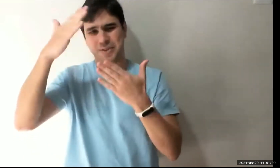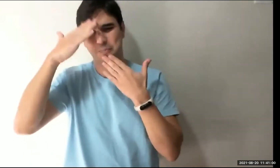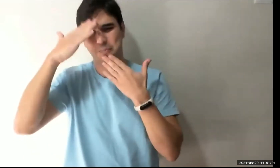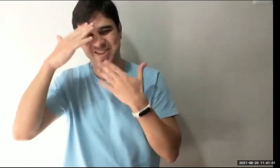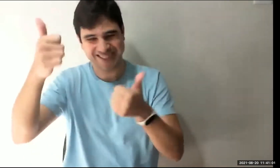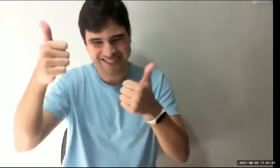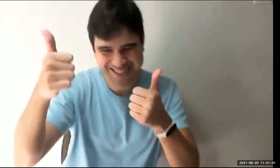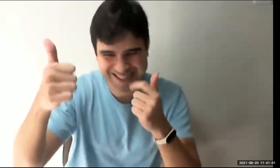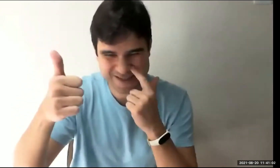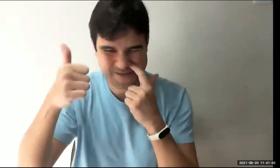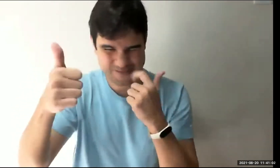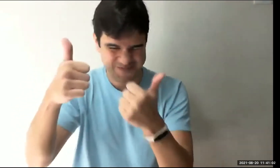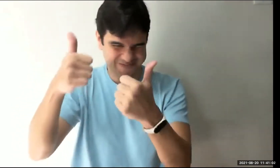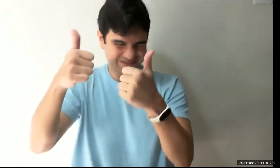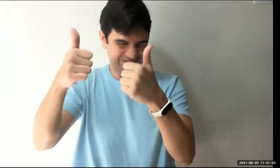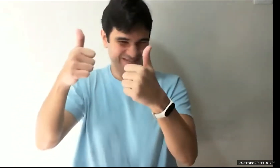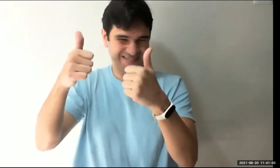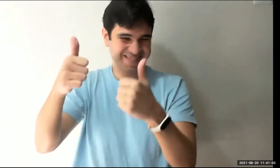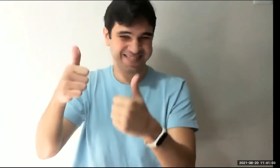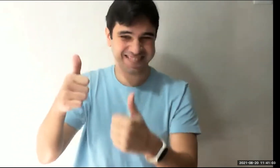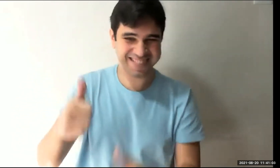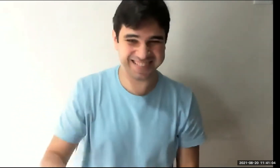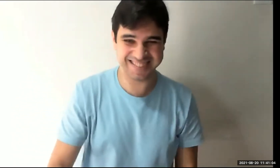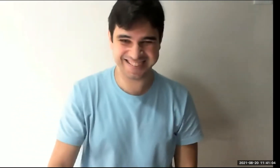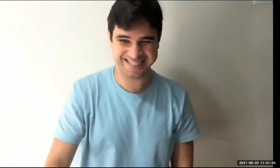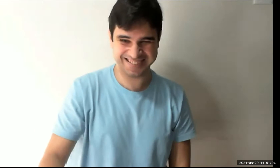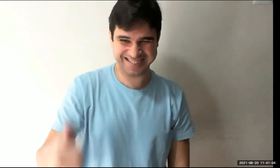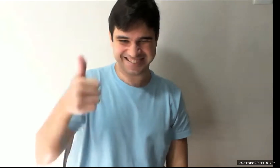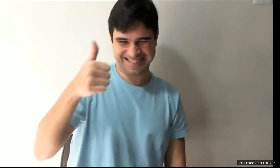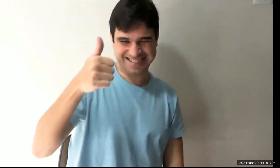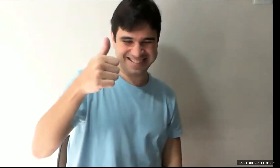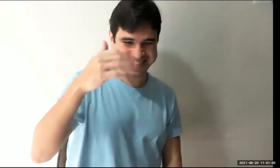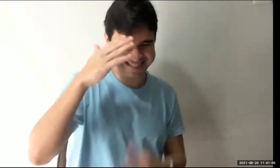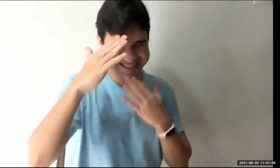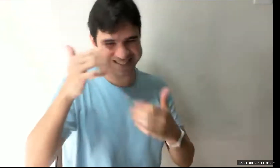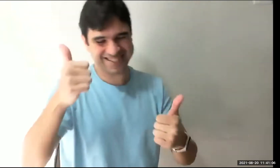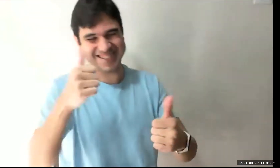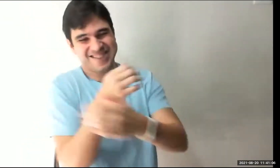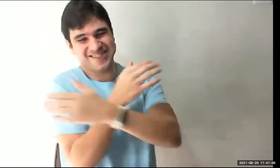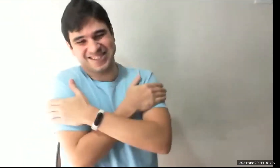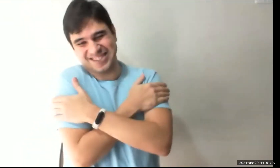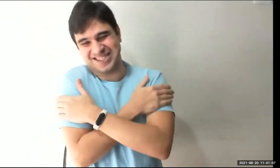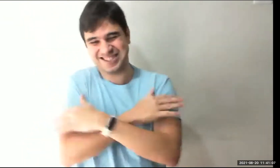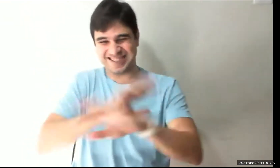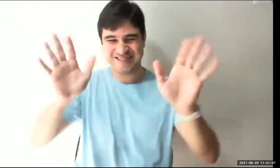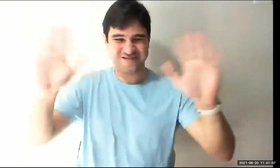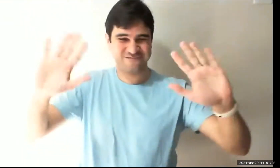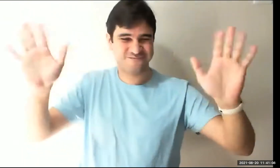Vou te mandar. Copiei já. Ideias para você. Tchau, pessoal. Obrigada. Tchau, tchau.